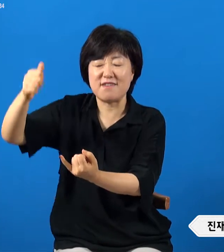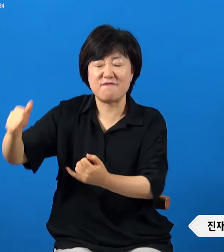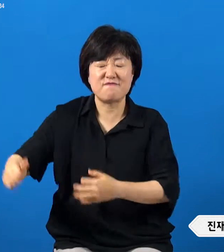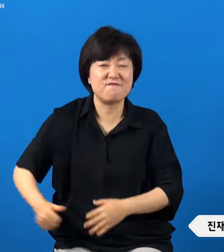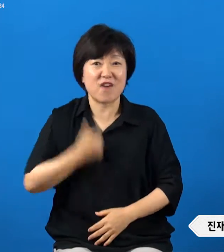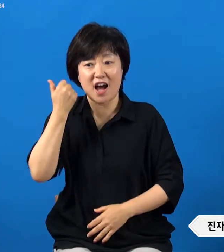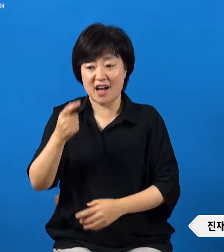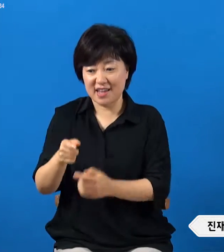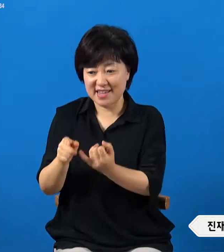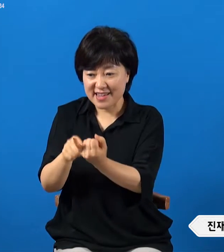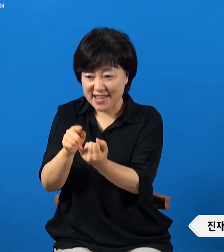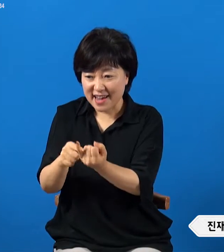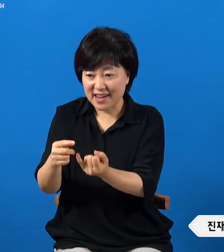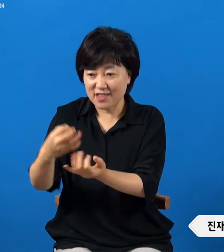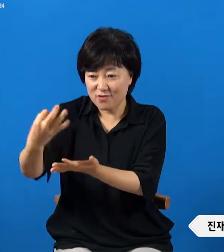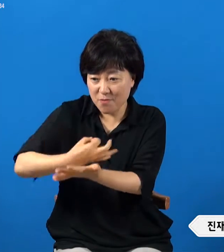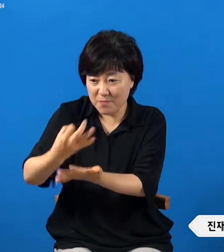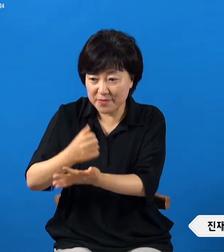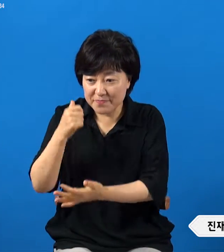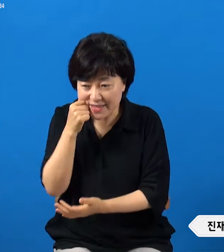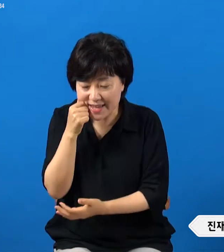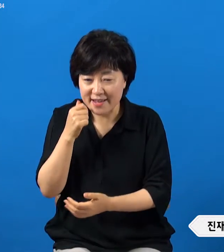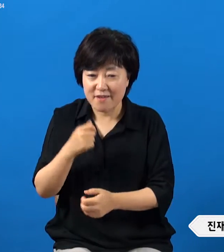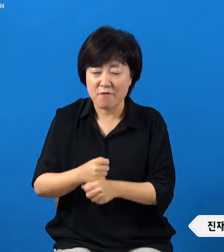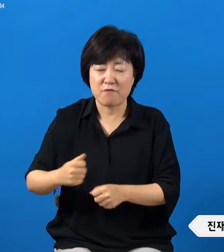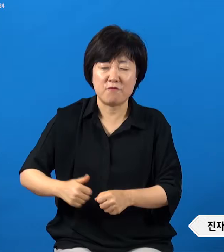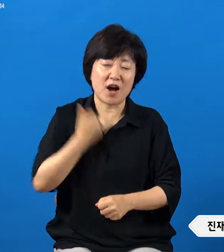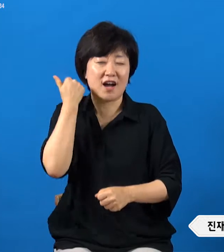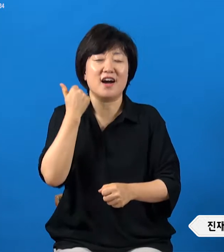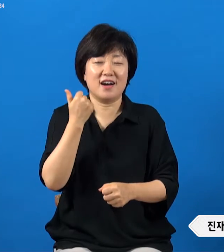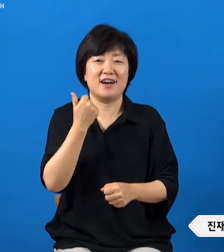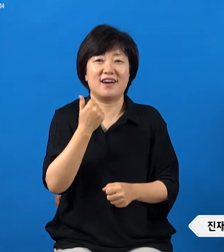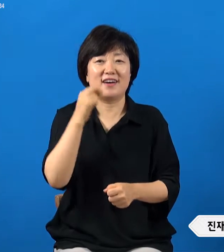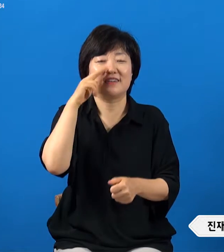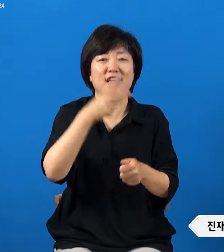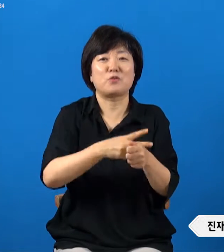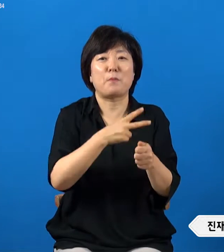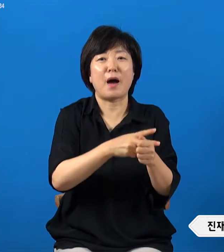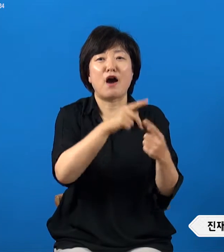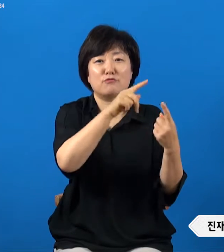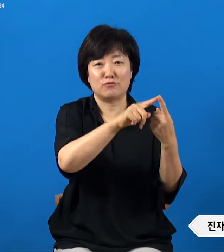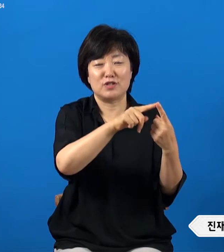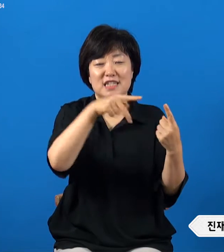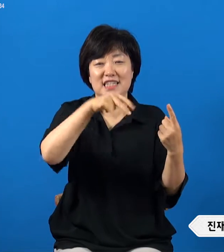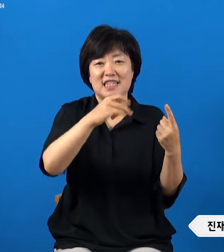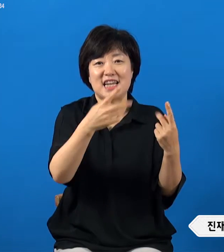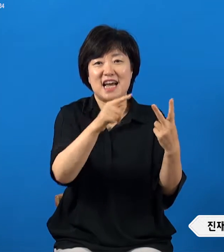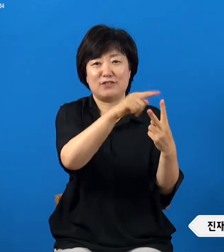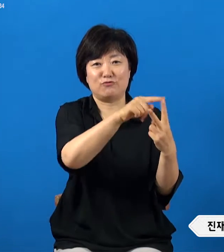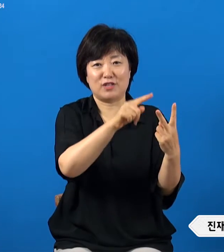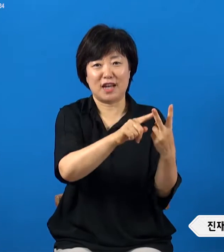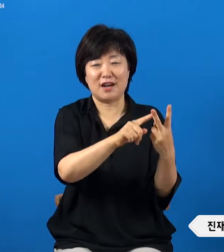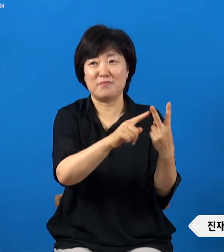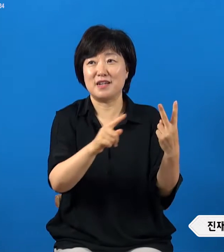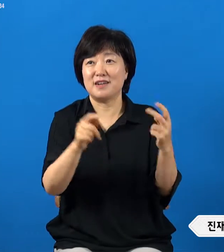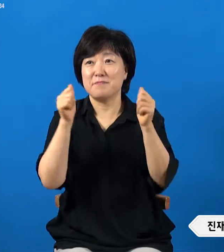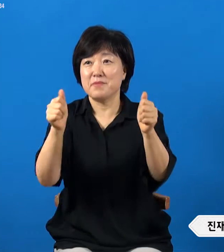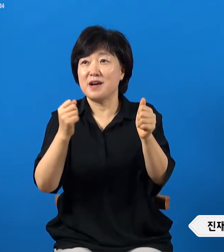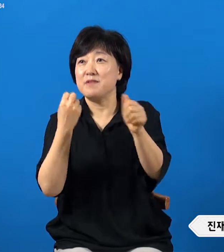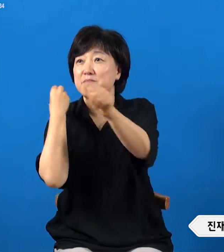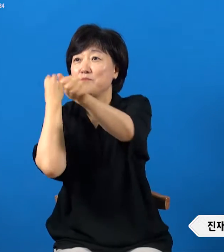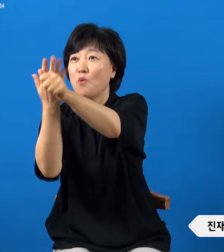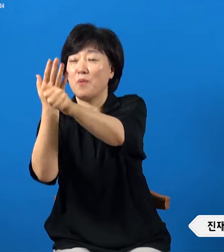바울을 고소합니다. 그래서 바울과 실라가 옥에 갇히는 장면을 성경은 설명합니다.